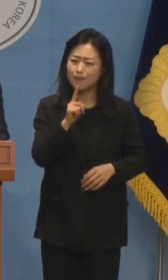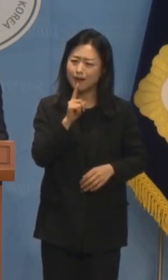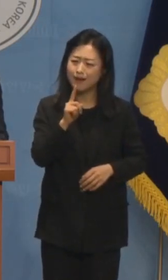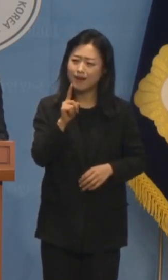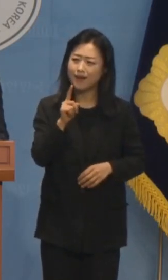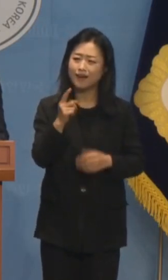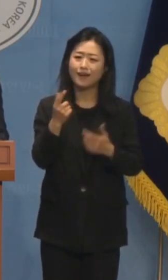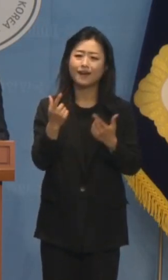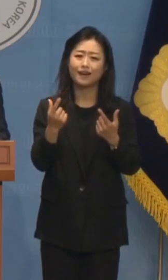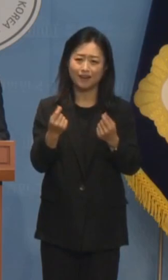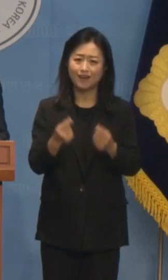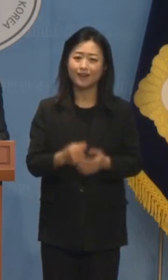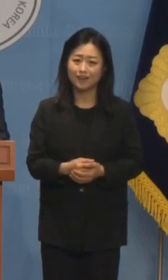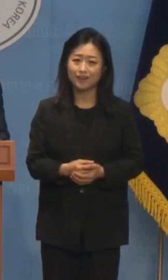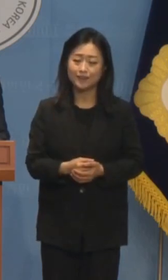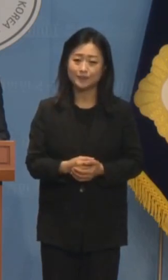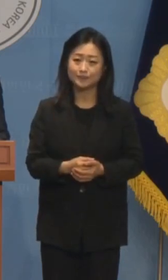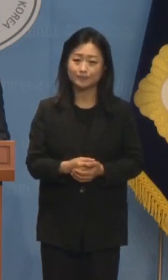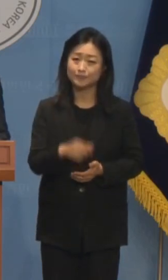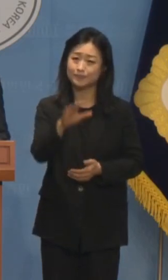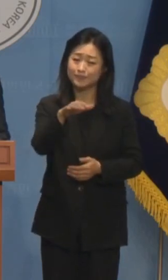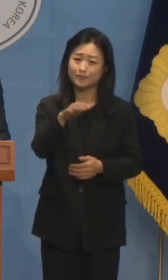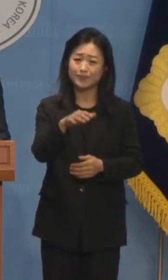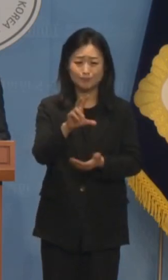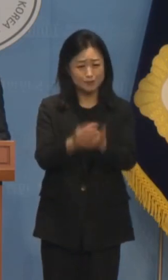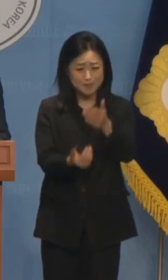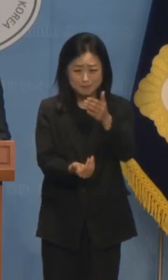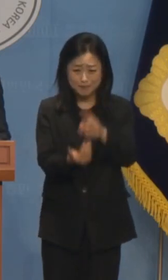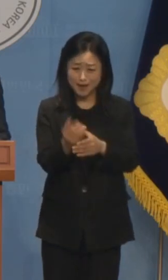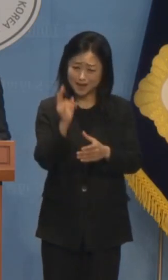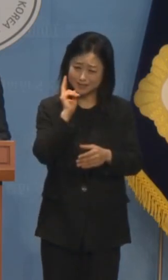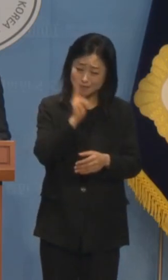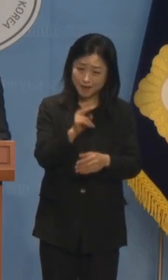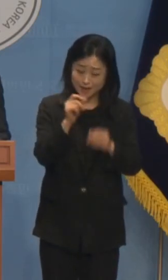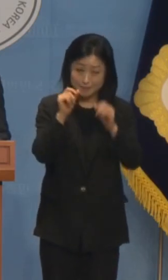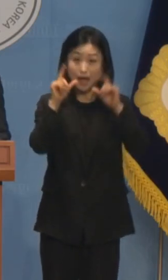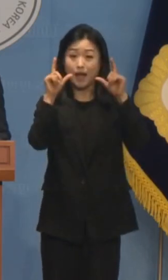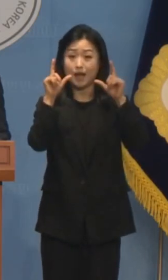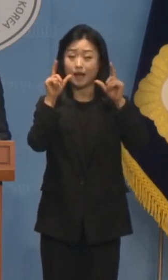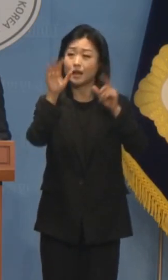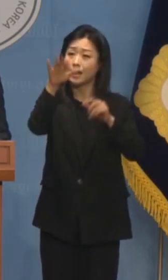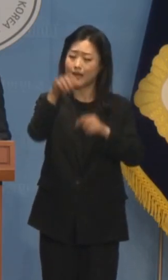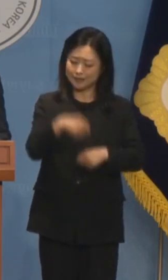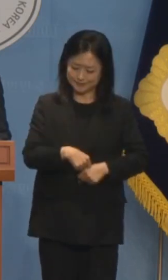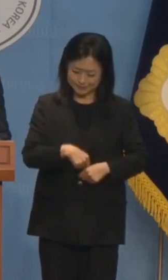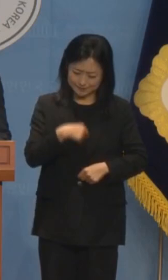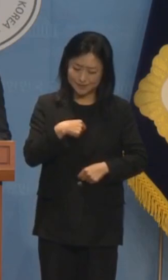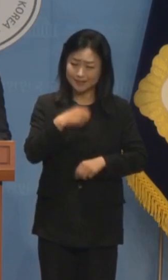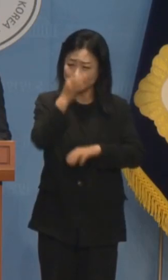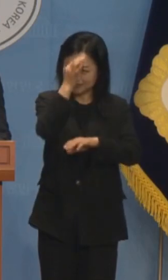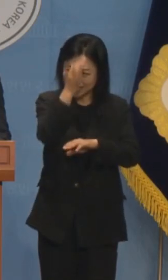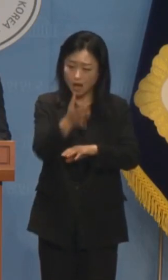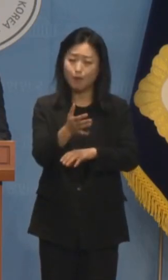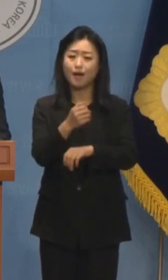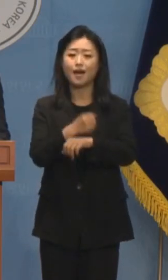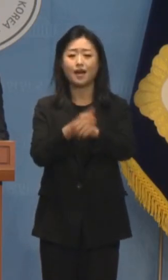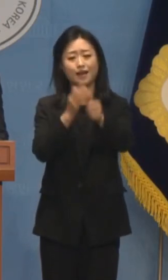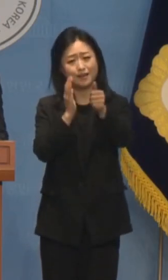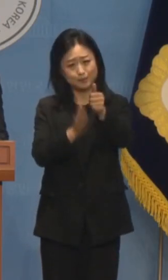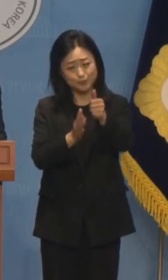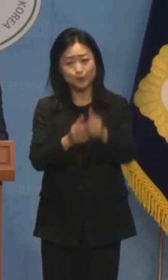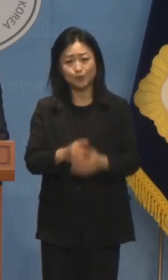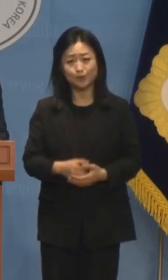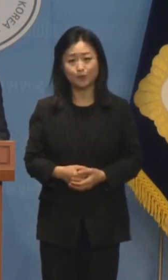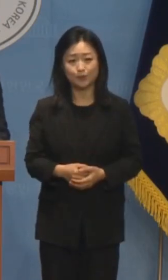대통령입니다. 뒤늦게라도 사태의 심각성을 깨달았다면 진정성 있는 사과부터 하는 게